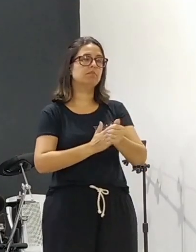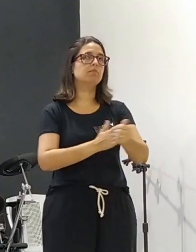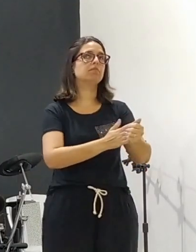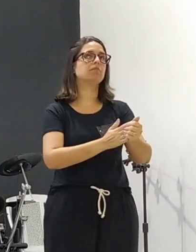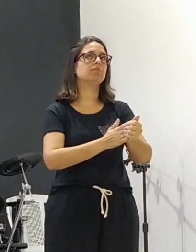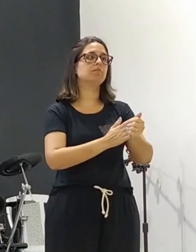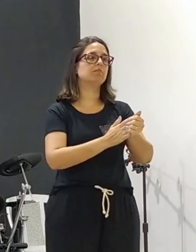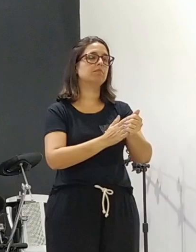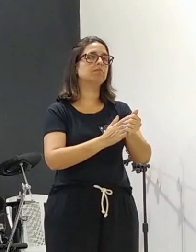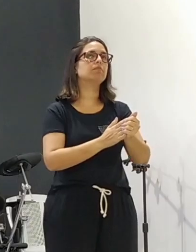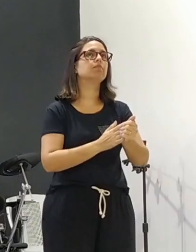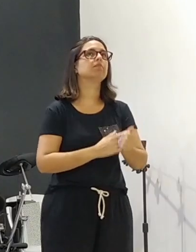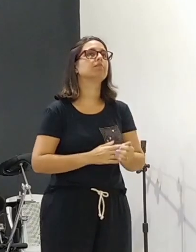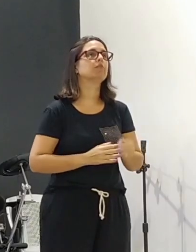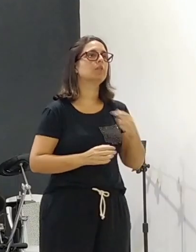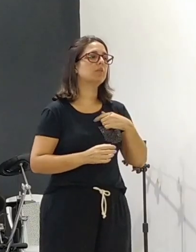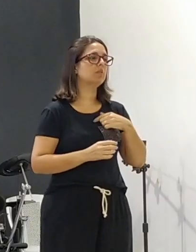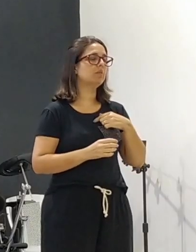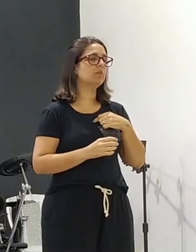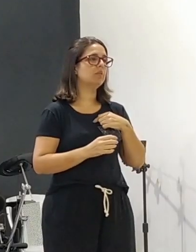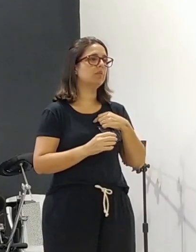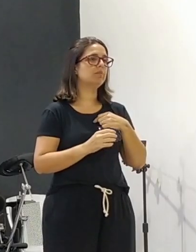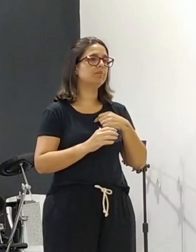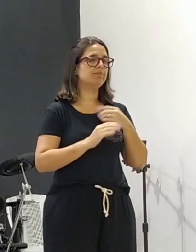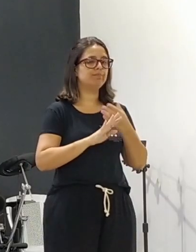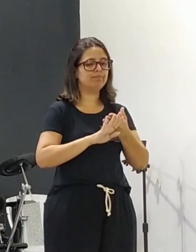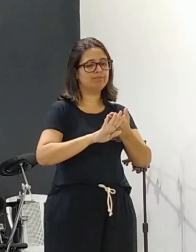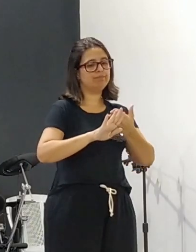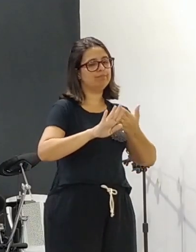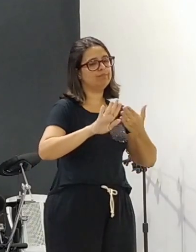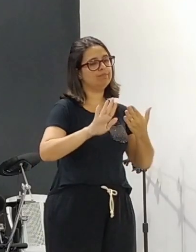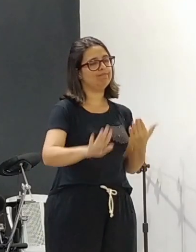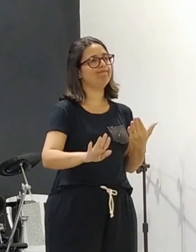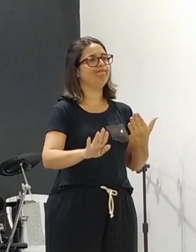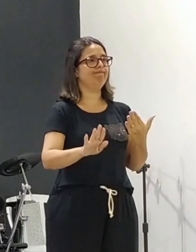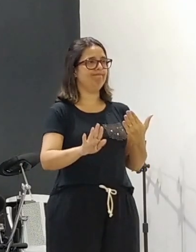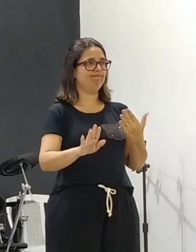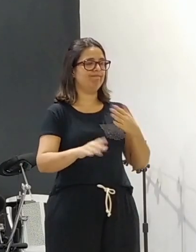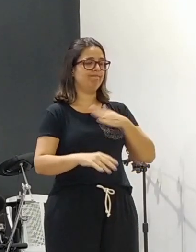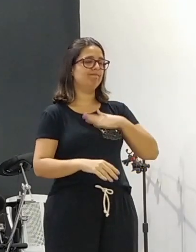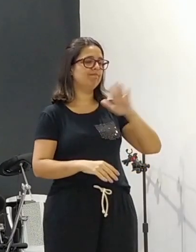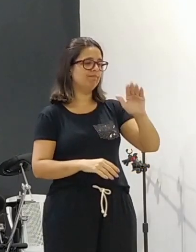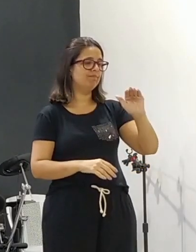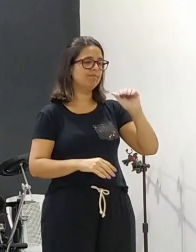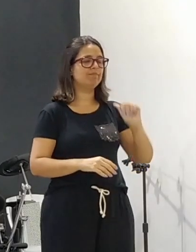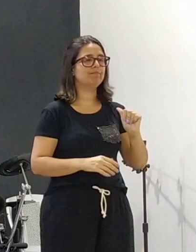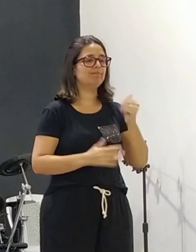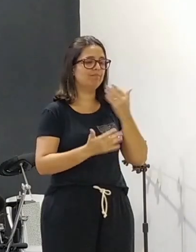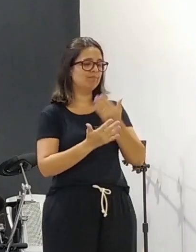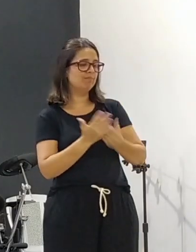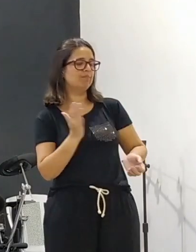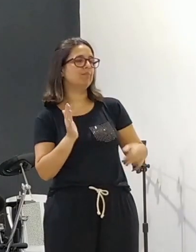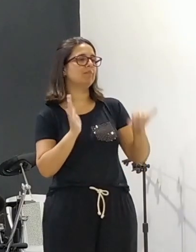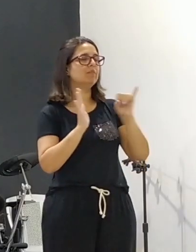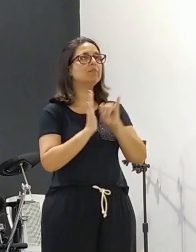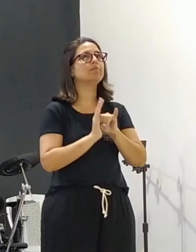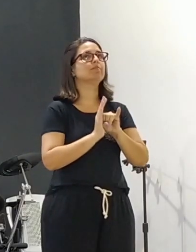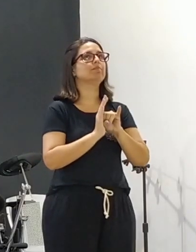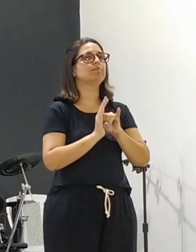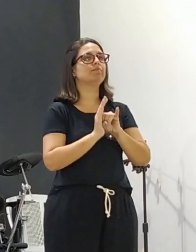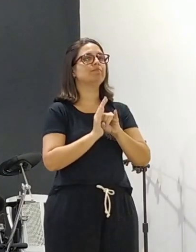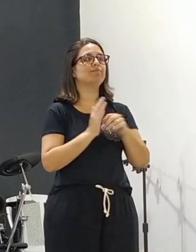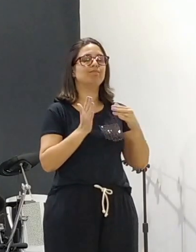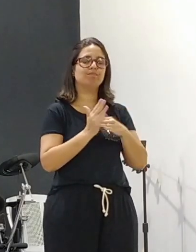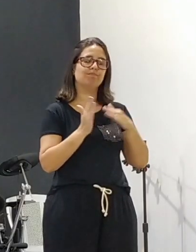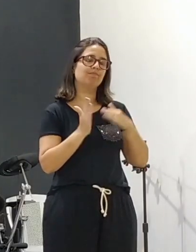eu recuo, quando eu desisto do meu chamado, quando eu perco a minha identidade, eu estou atrapalhando essa obra que Deus